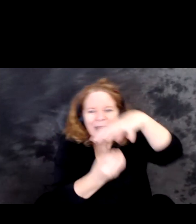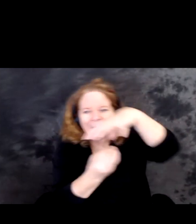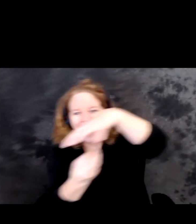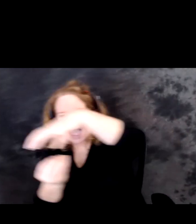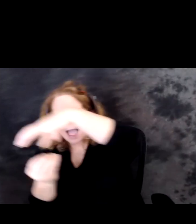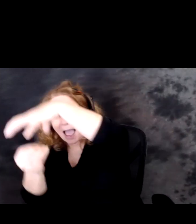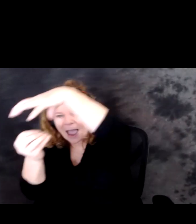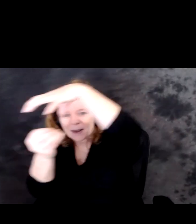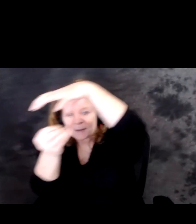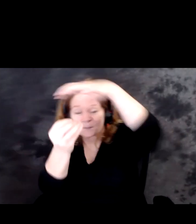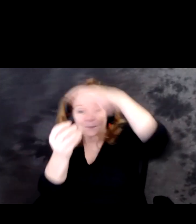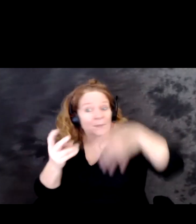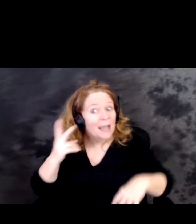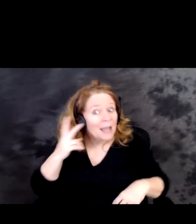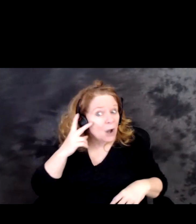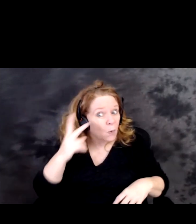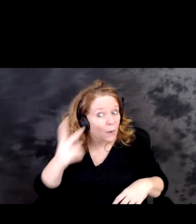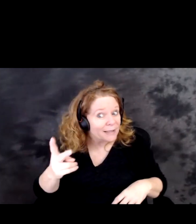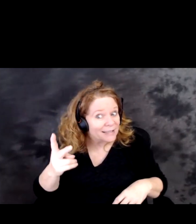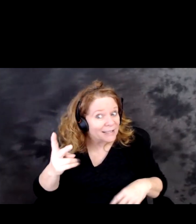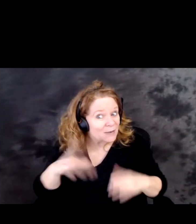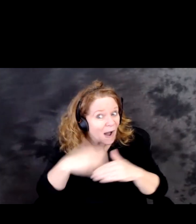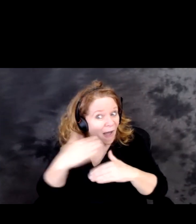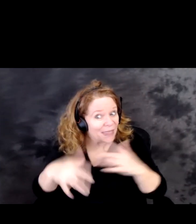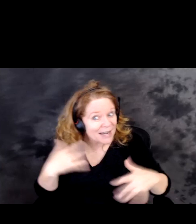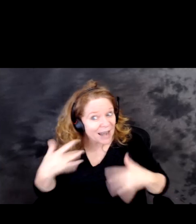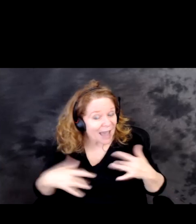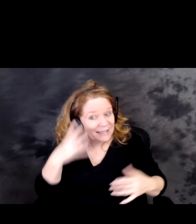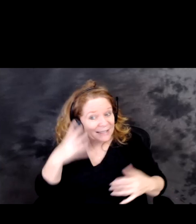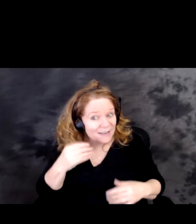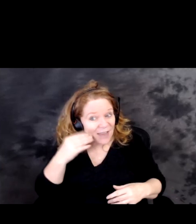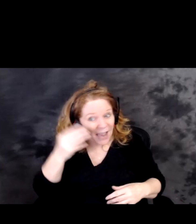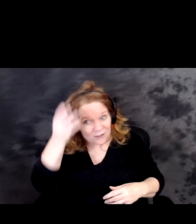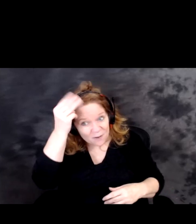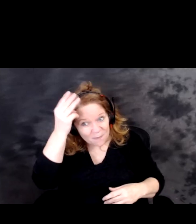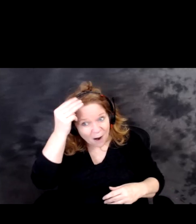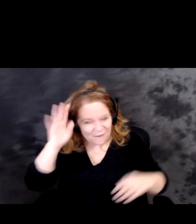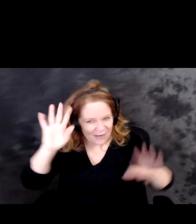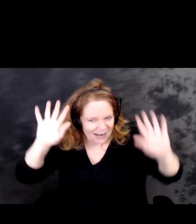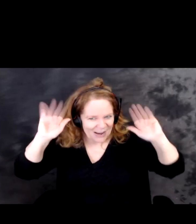Nos vemos en nuestra próxima aventura, Marvin.